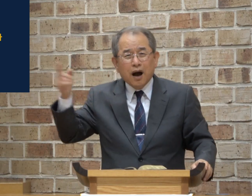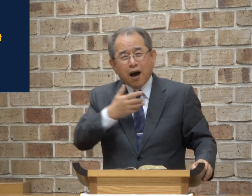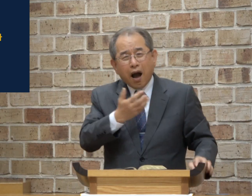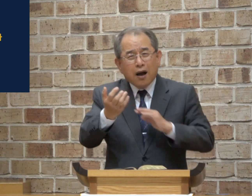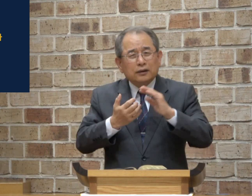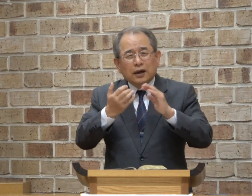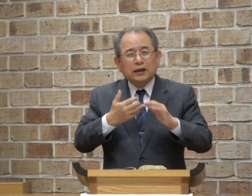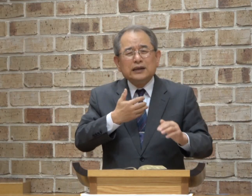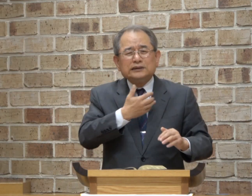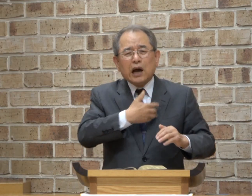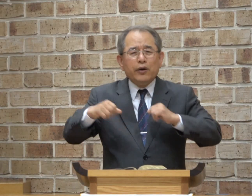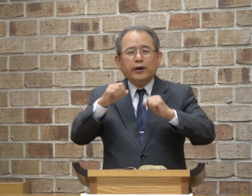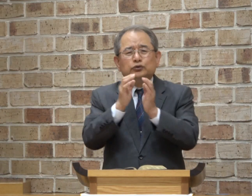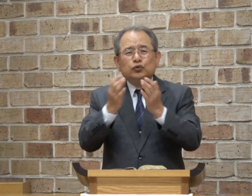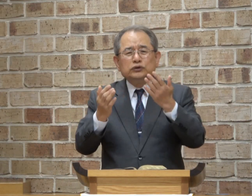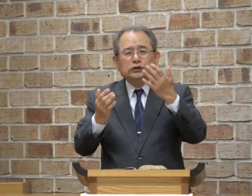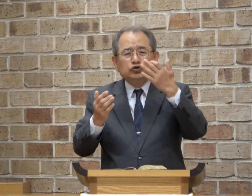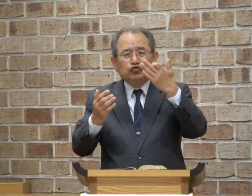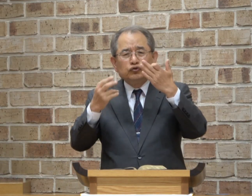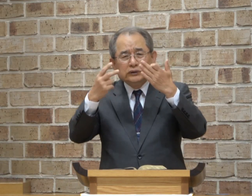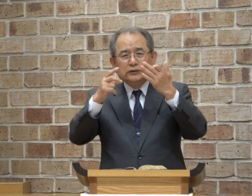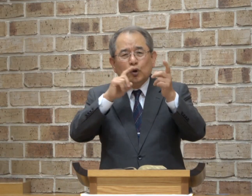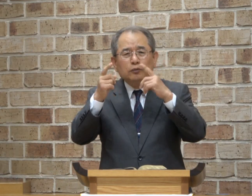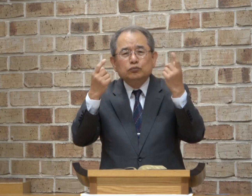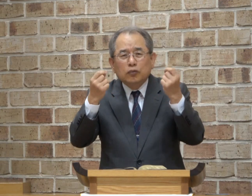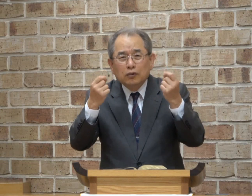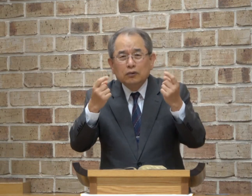그렇다면 사도행전 19장 2절에